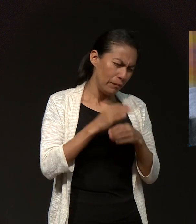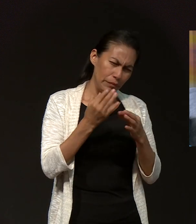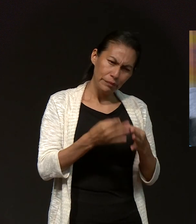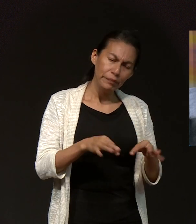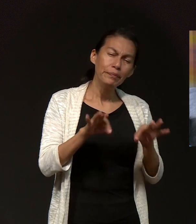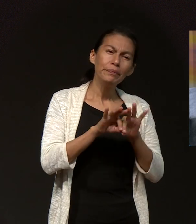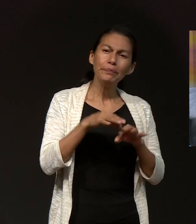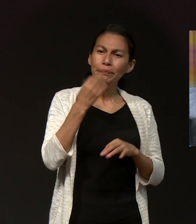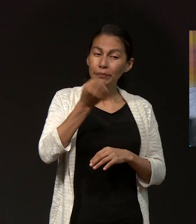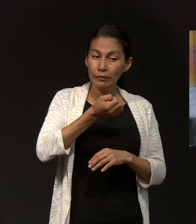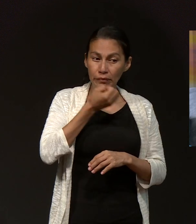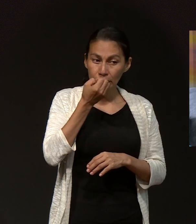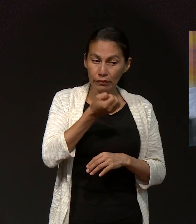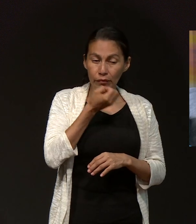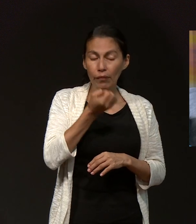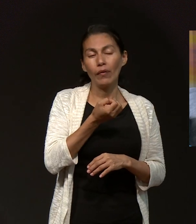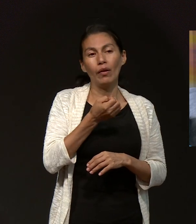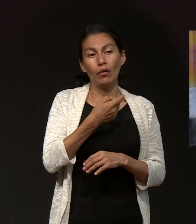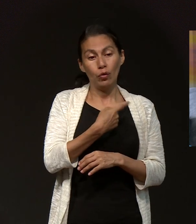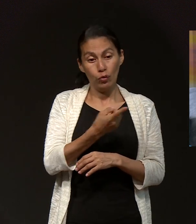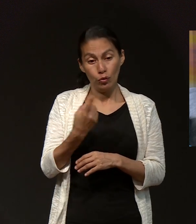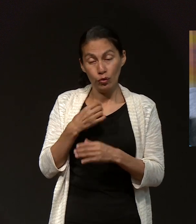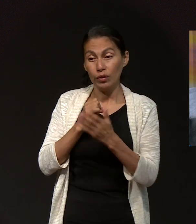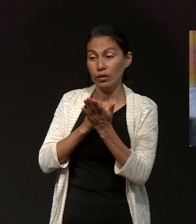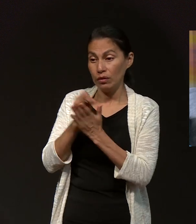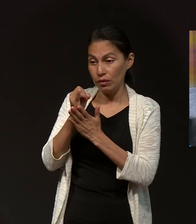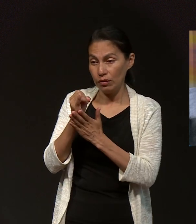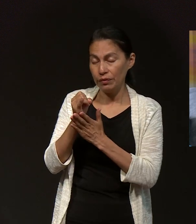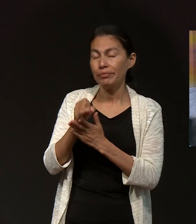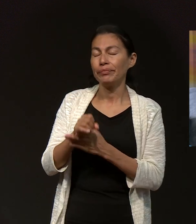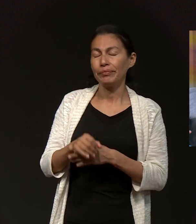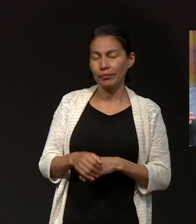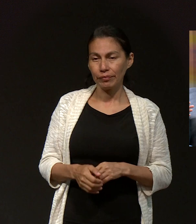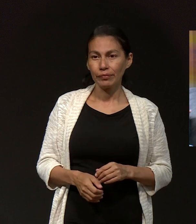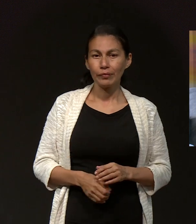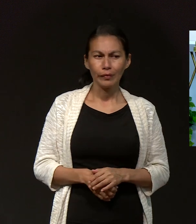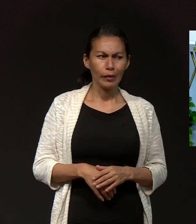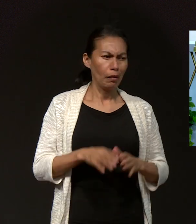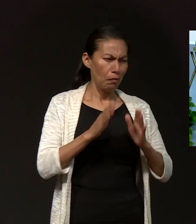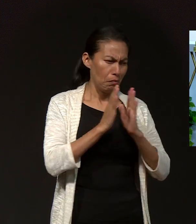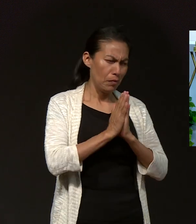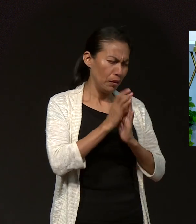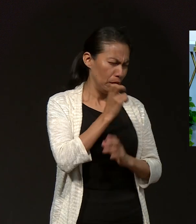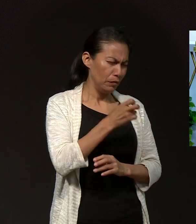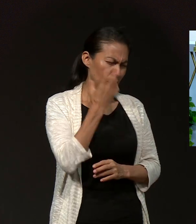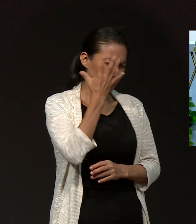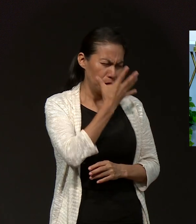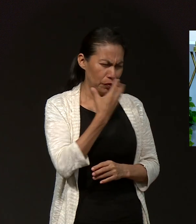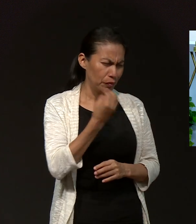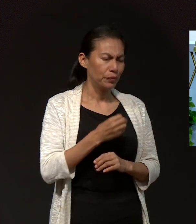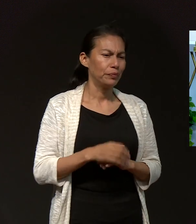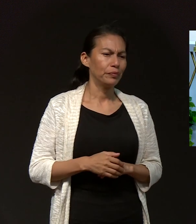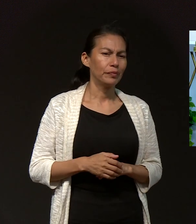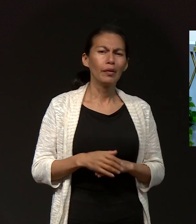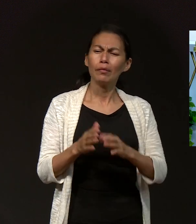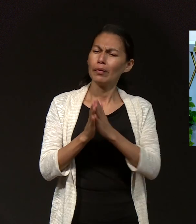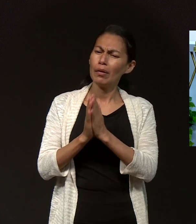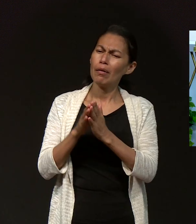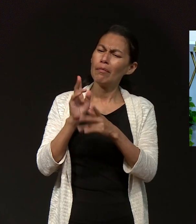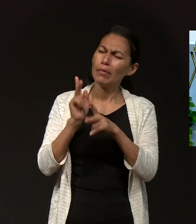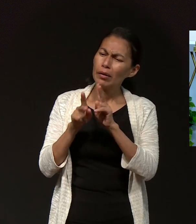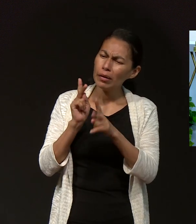Amén. De las decisiones en nuestro matrimonio. Debe de ser. Amén. Qué bonito. Excelente. Y cuéntanos